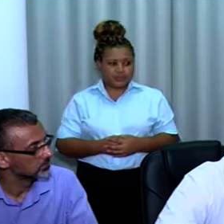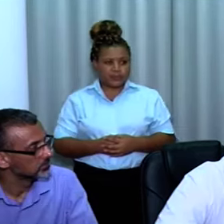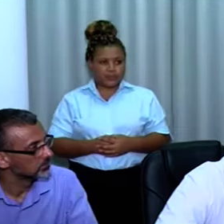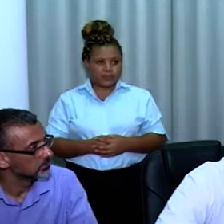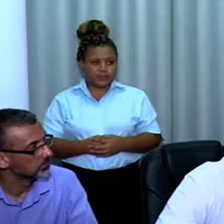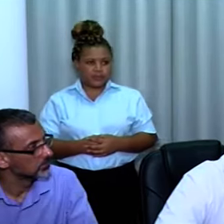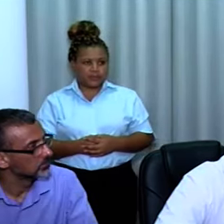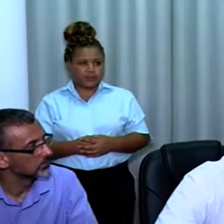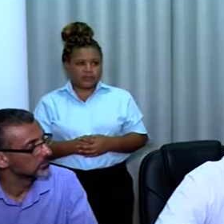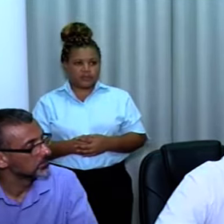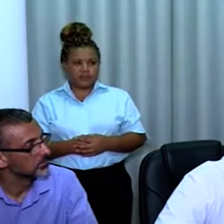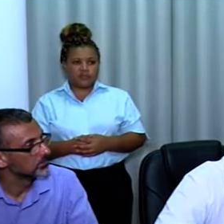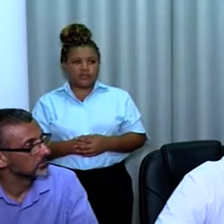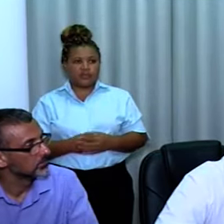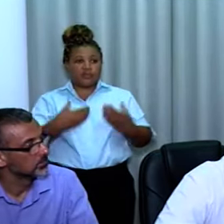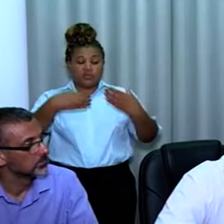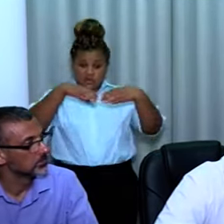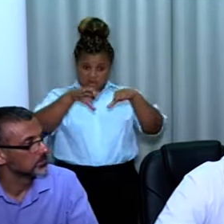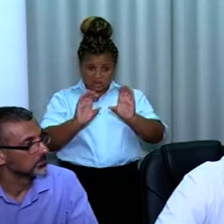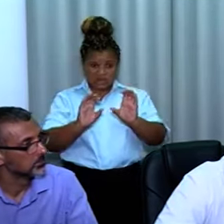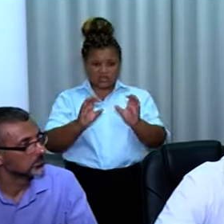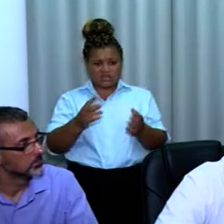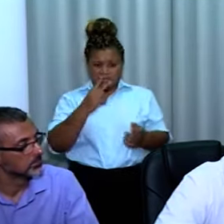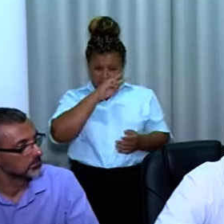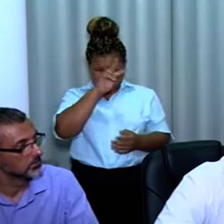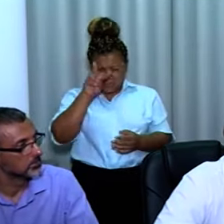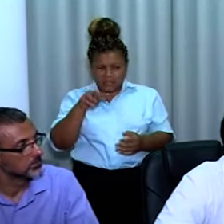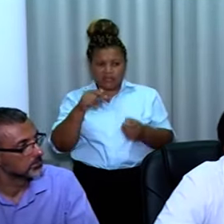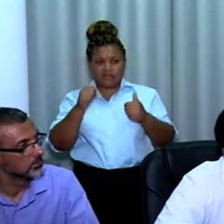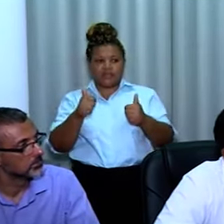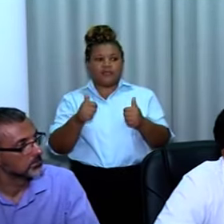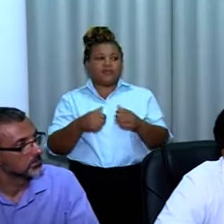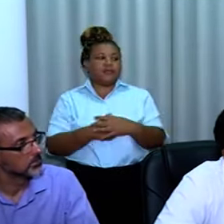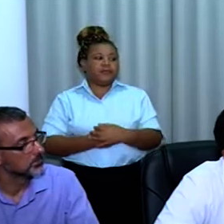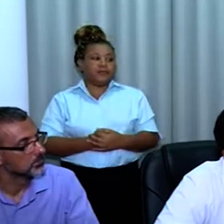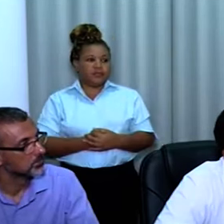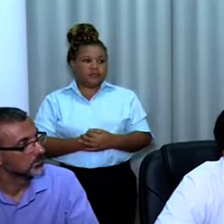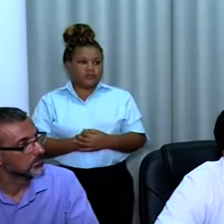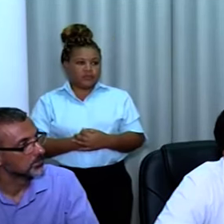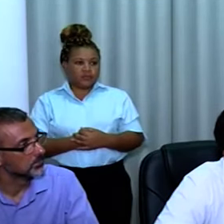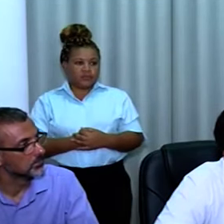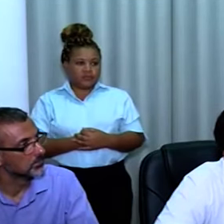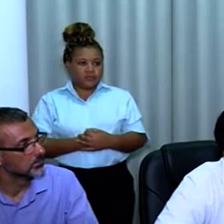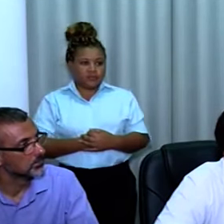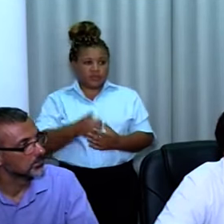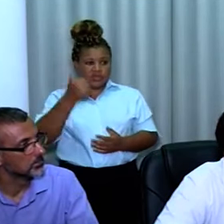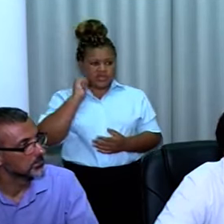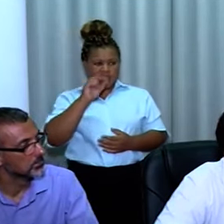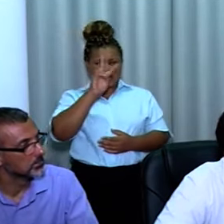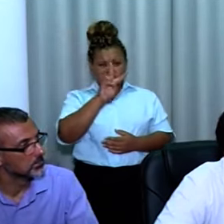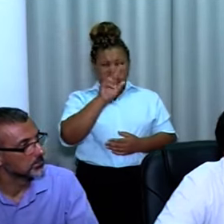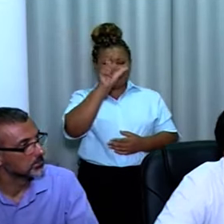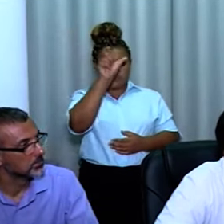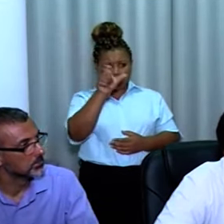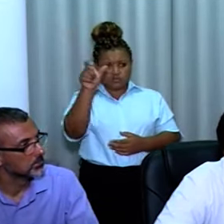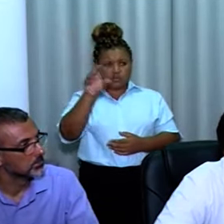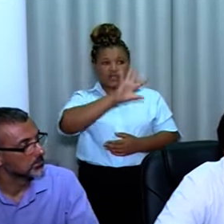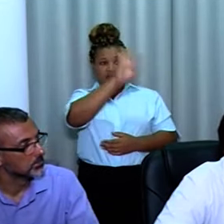Abanenizé. Et le côté, ça a des cahiers, il y a un rapport qui est un bon passage et des enfants